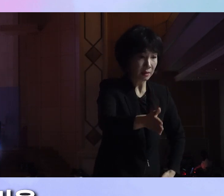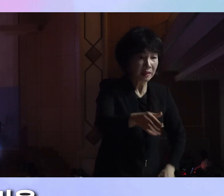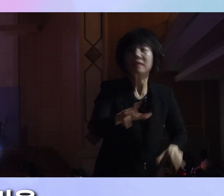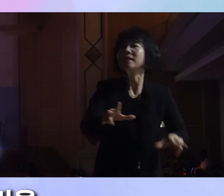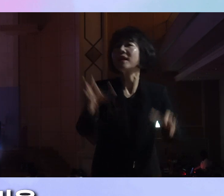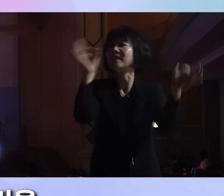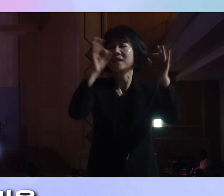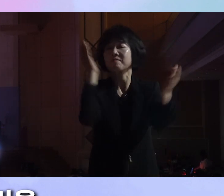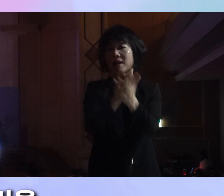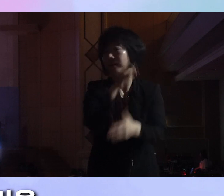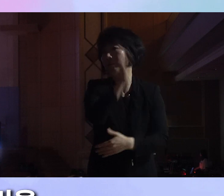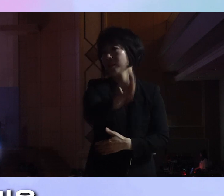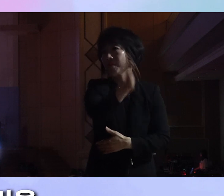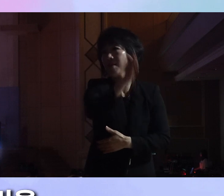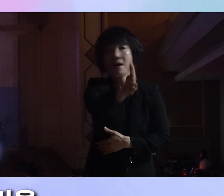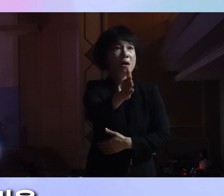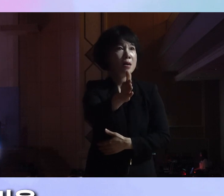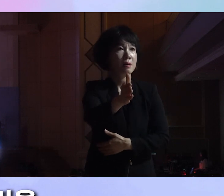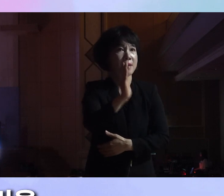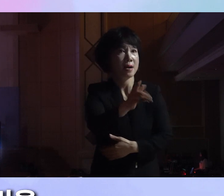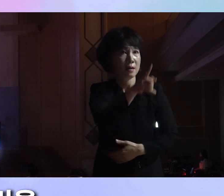이제 그만해.